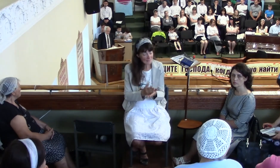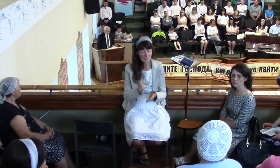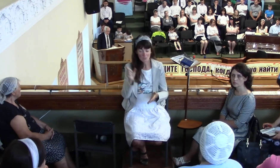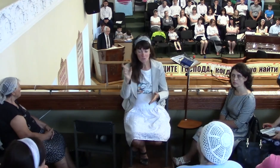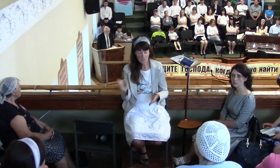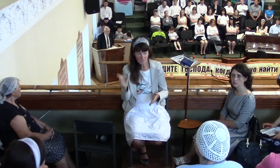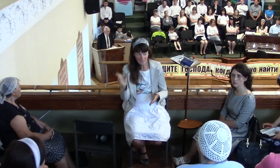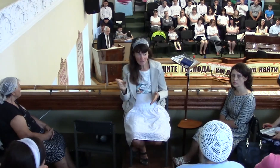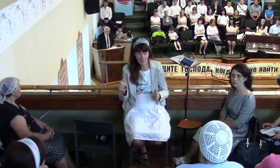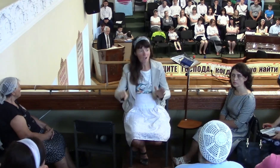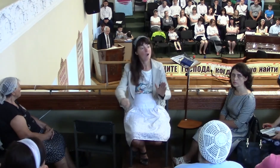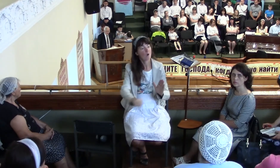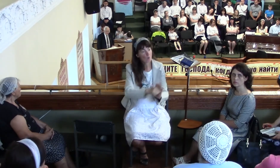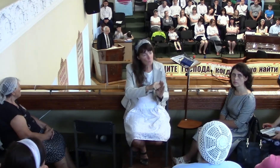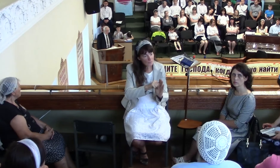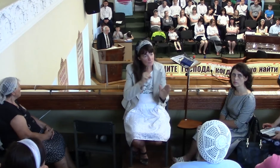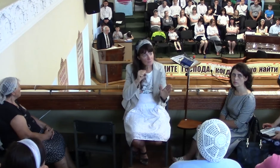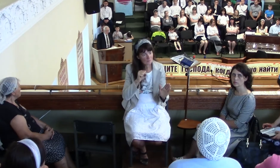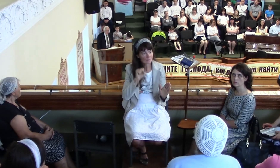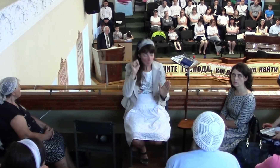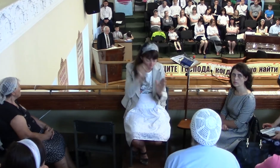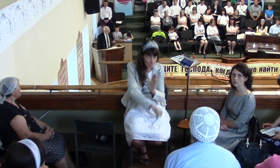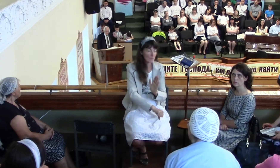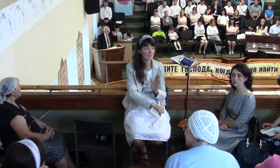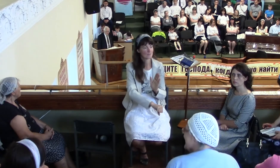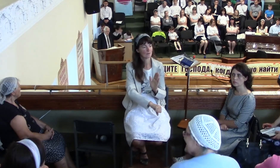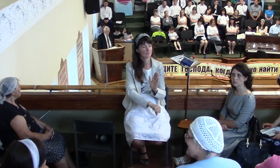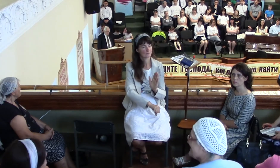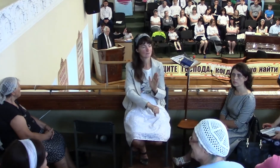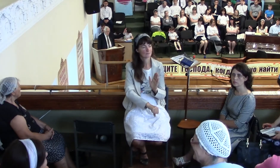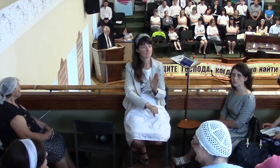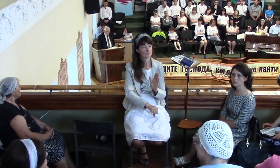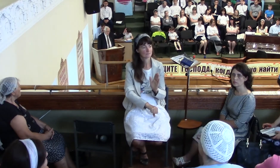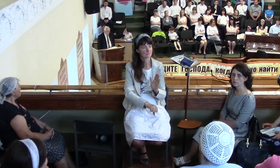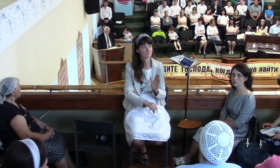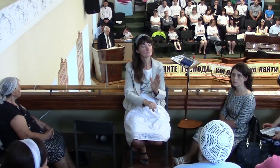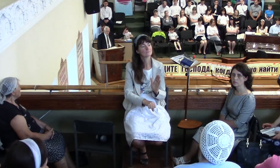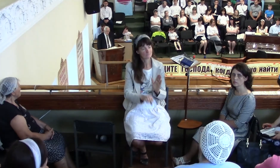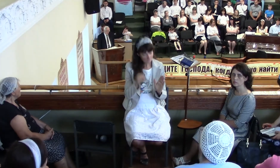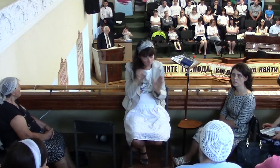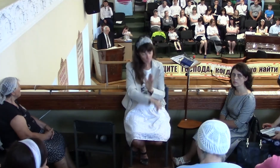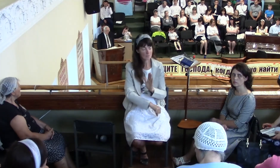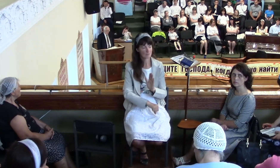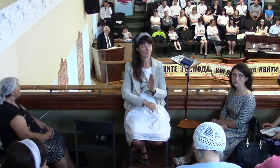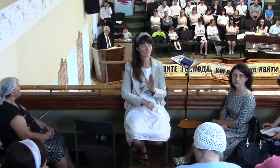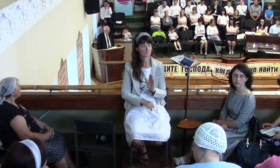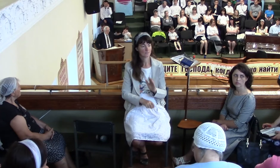есть человекоубийца, который сидит в камере пожизненного заключения.